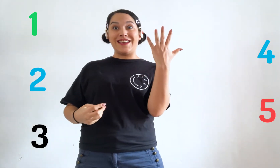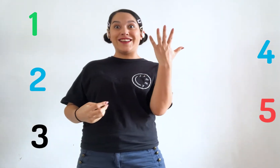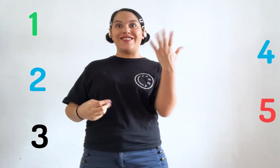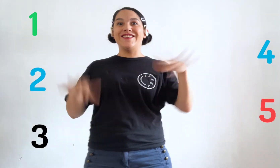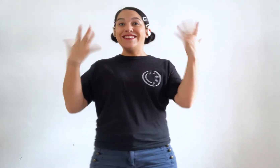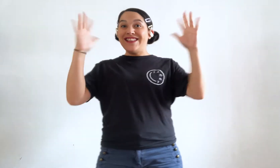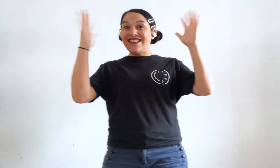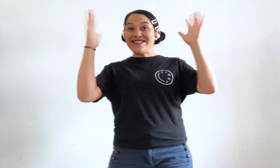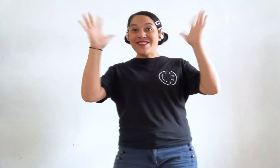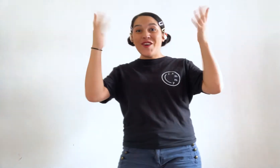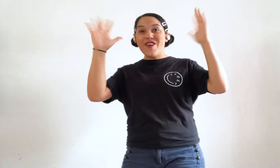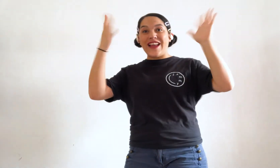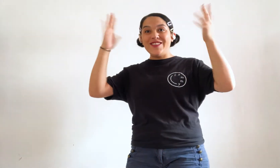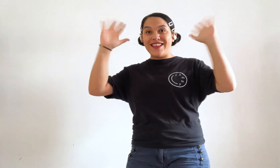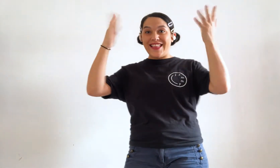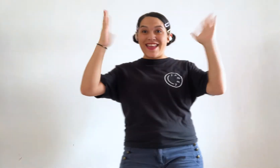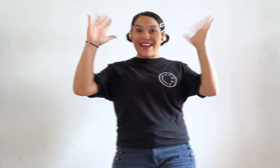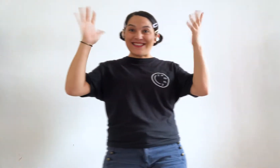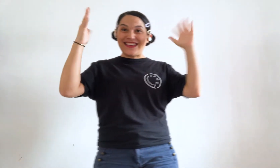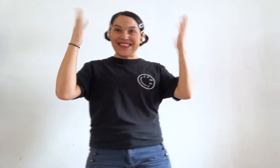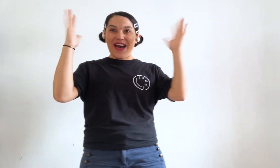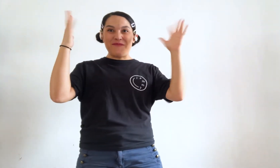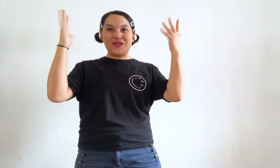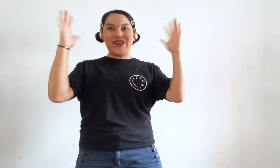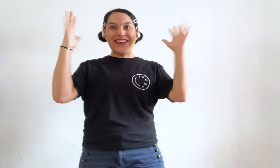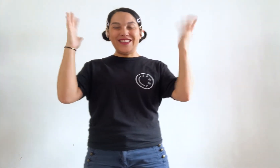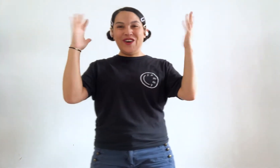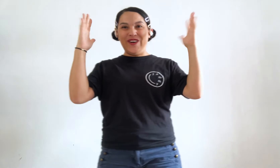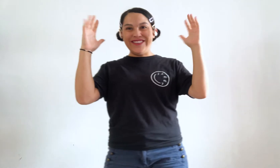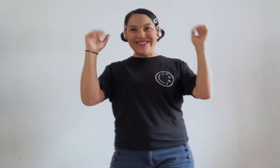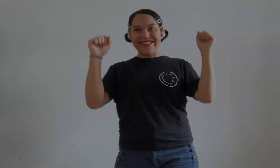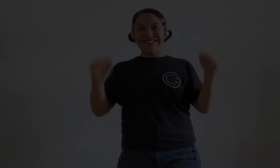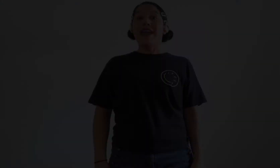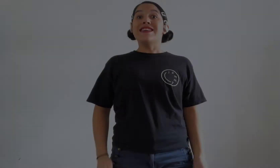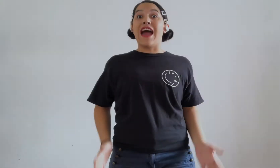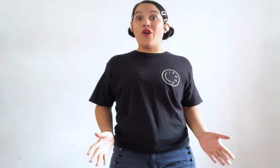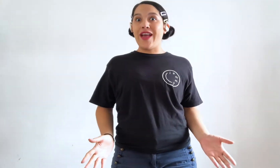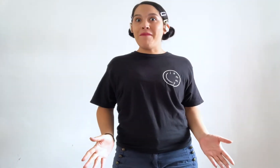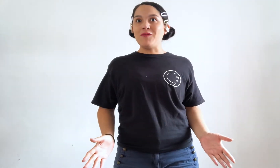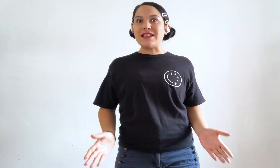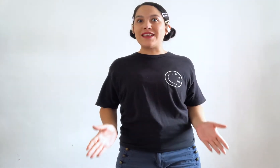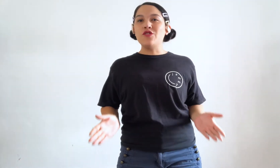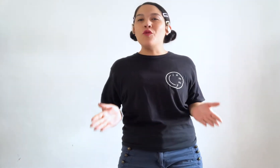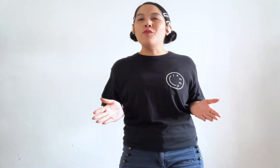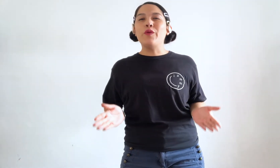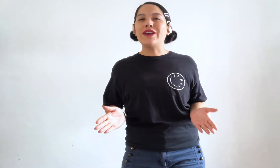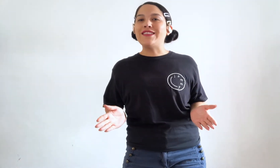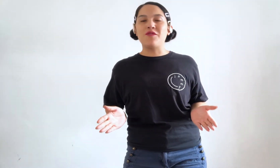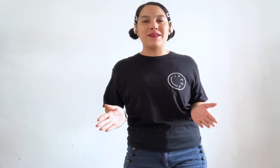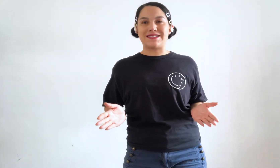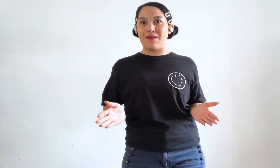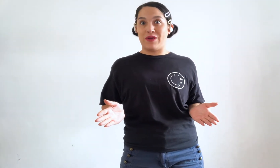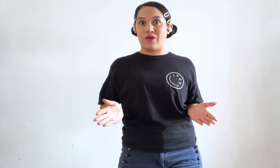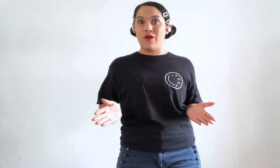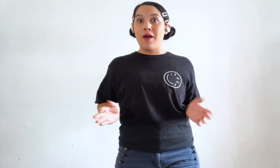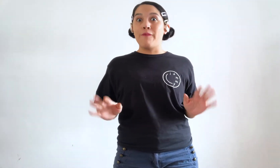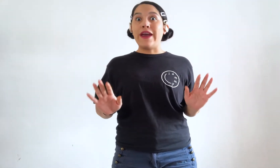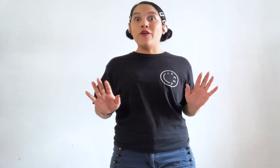5. ¡Listo! Ya lo tienen ahí en casita. ¡Perfecto! Y ahora vamos a hacerlo un poquito más rápido, pero